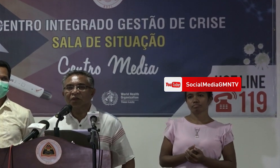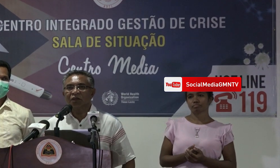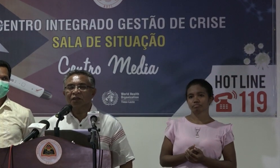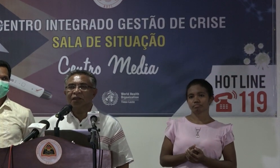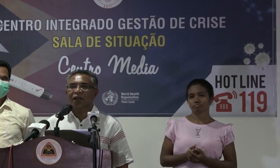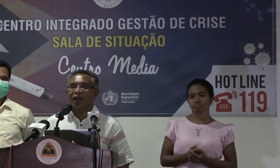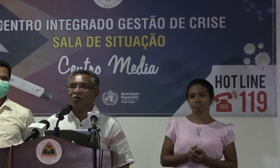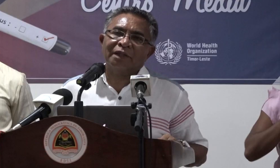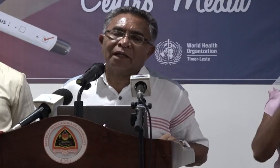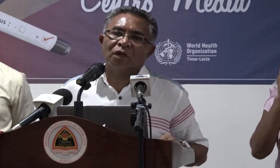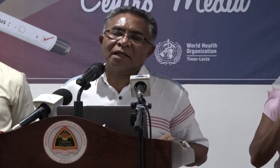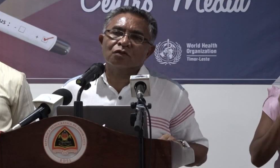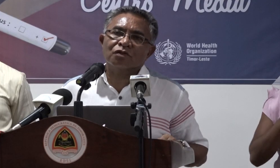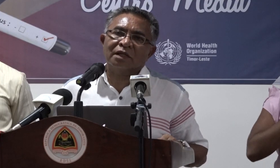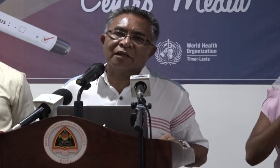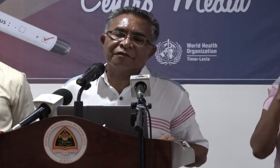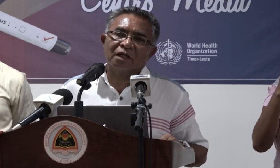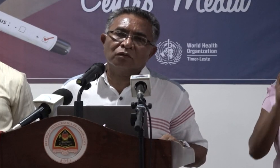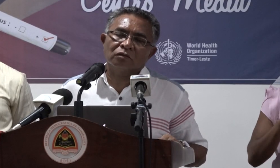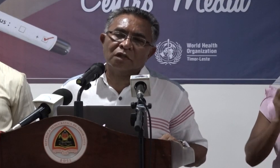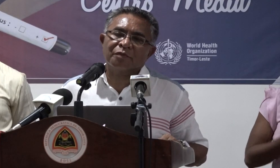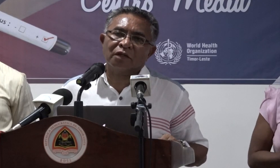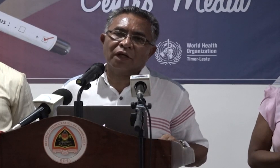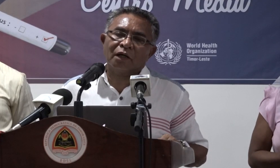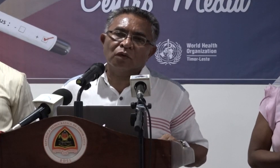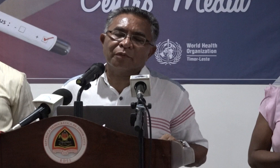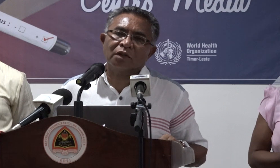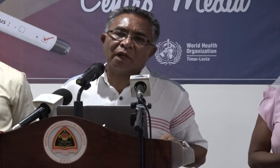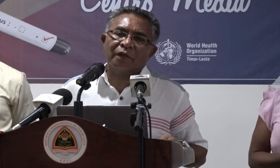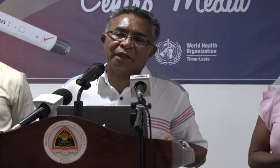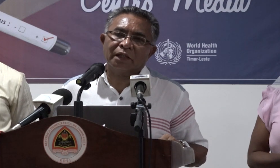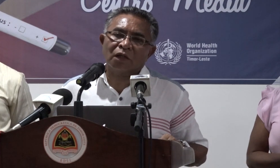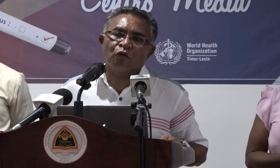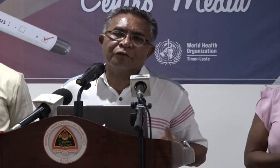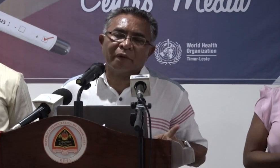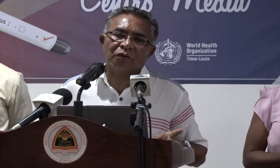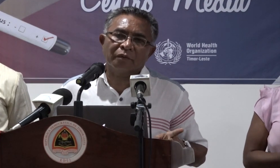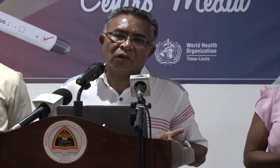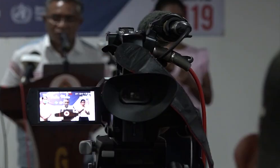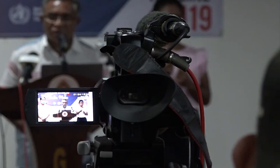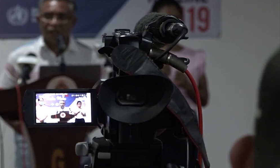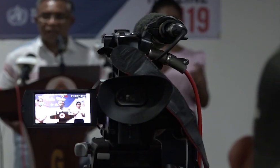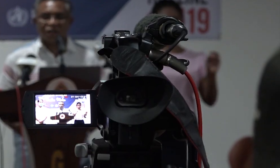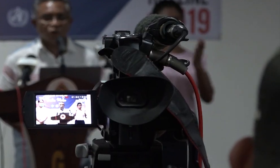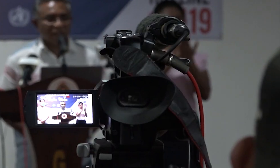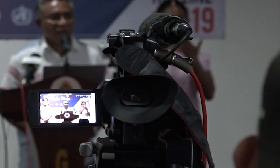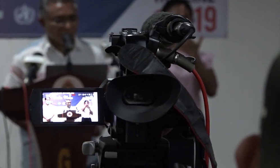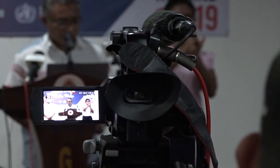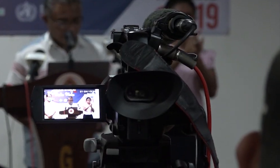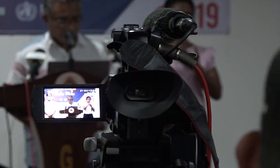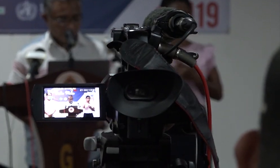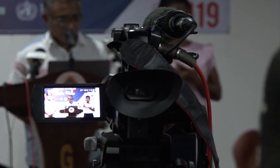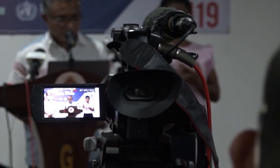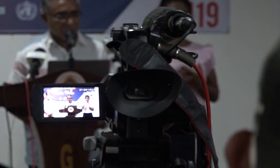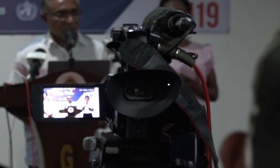Recin Lima, já foi em halo teste a amostra da suspeito Iracne, na Idama positivo, na Entornulo Recin Hat negativo, no